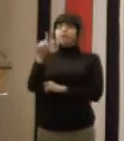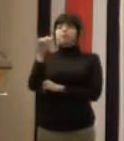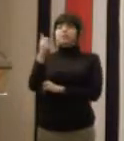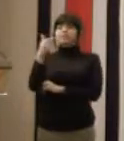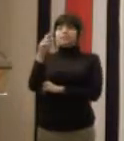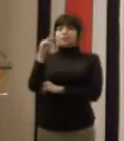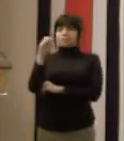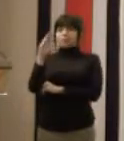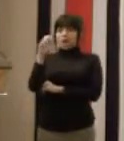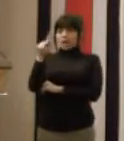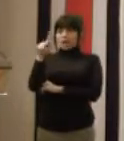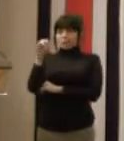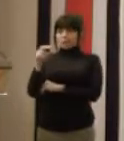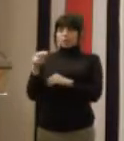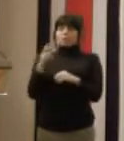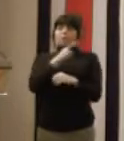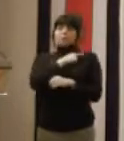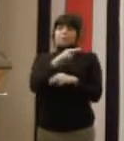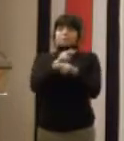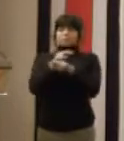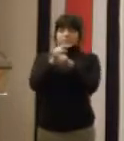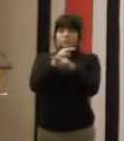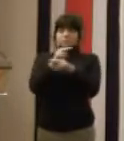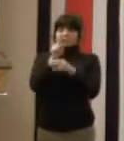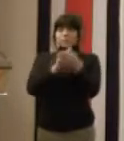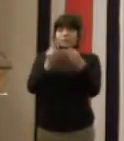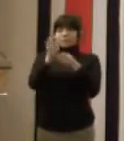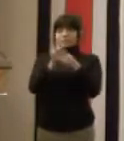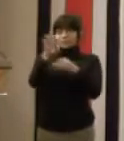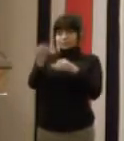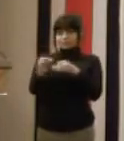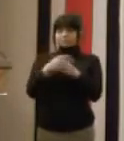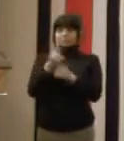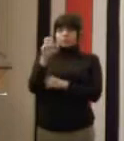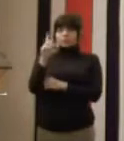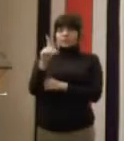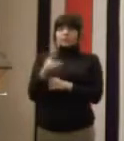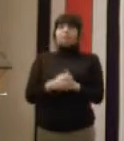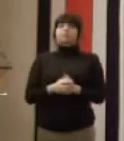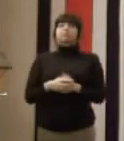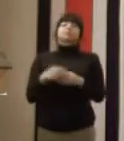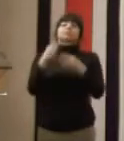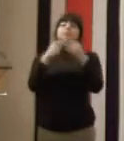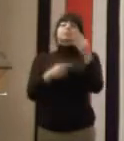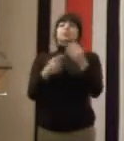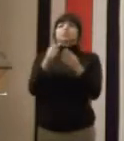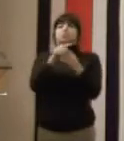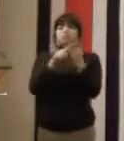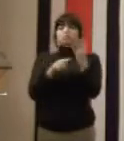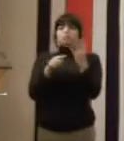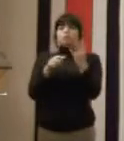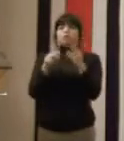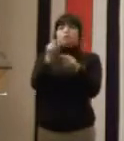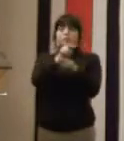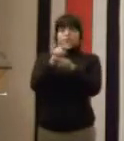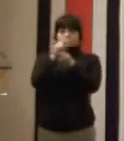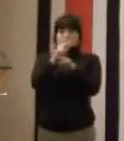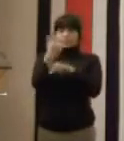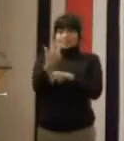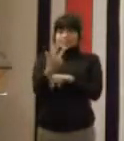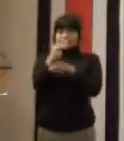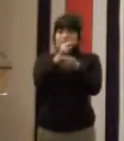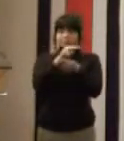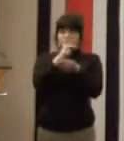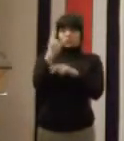Carpio, rector de la Universidad Estatal a distancia. Estos son los cuatro rectores, tres